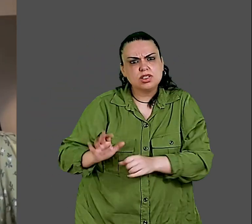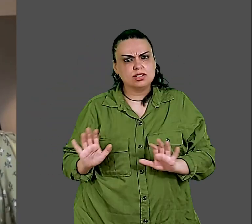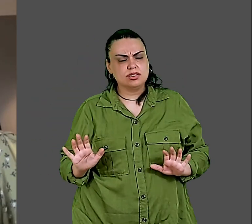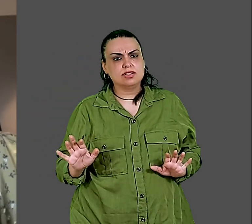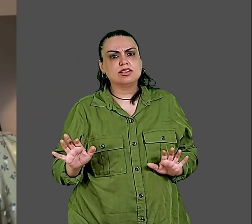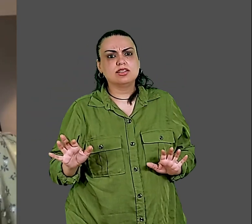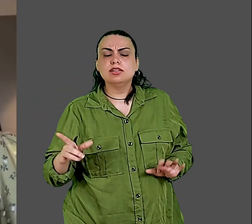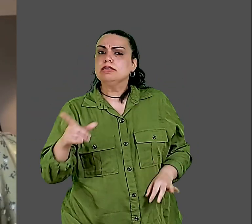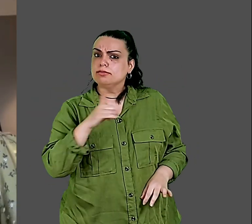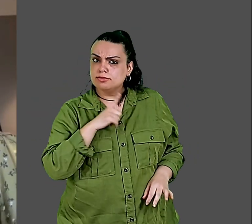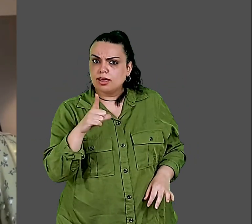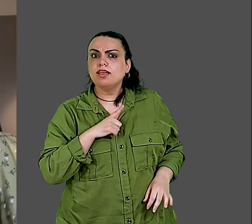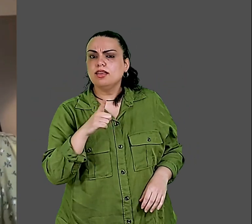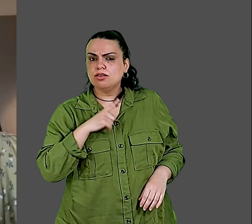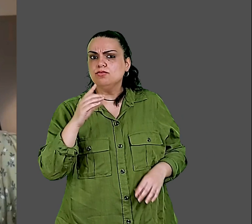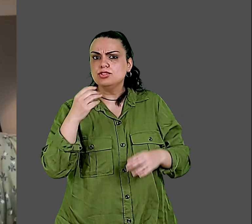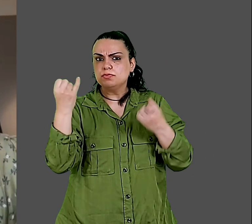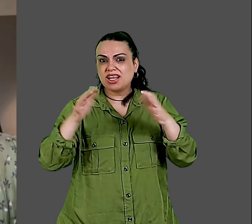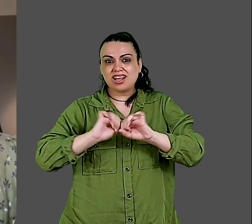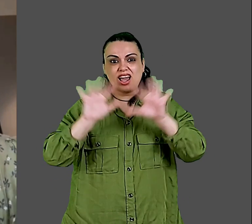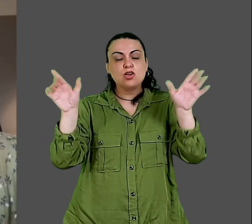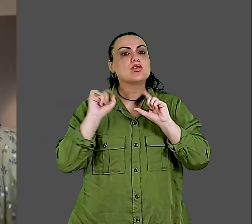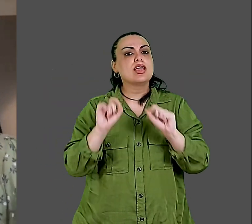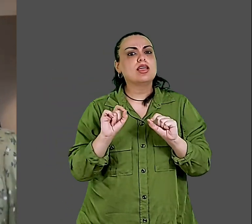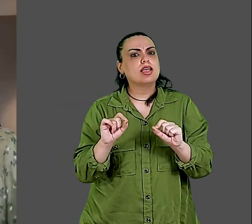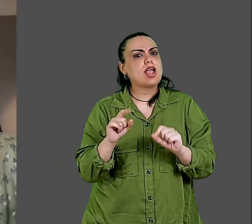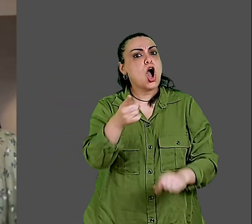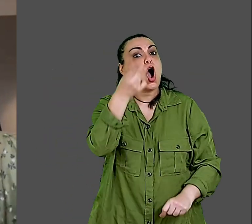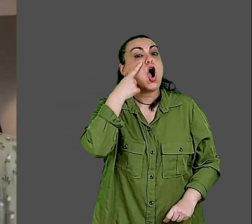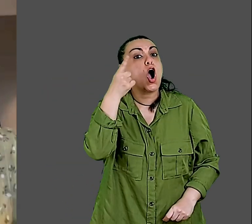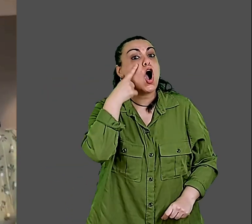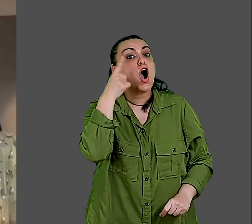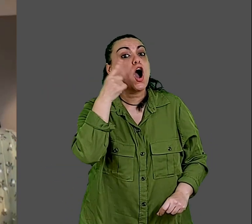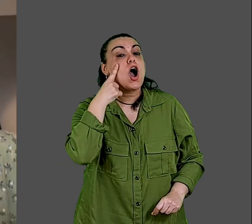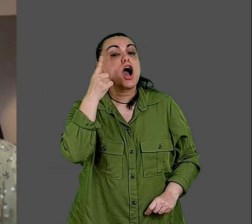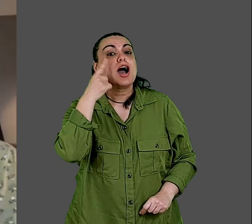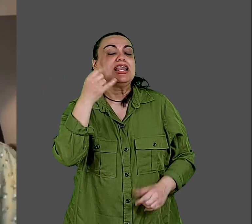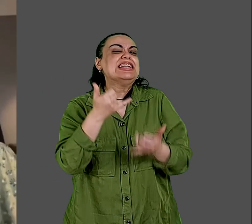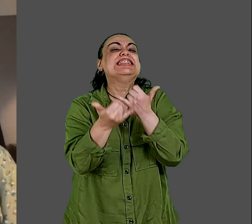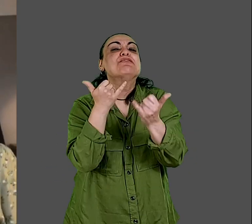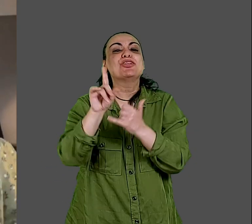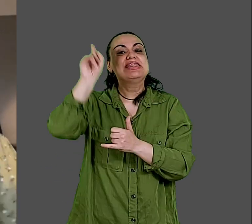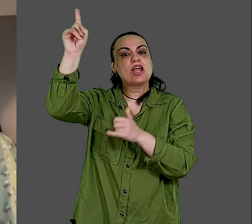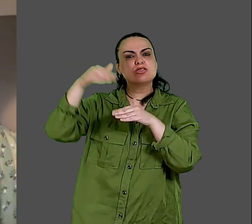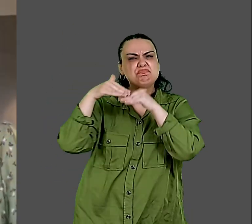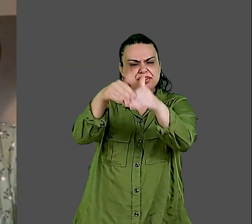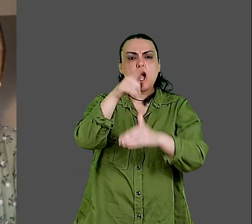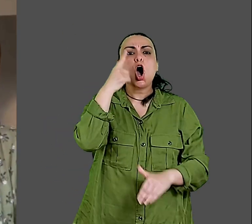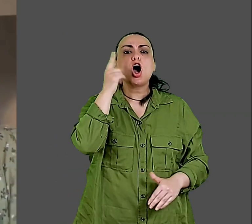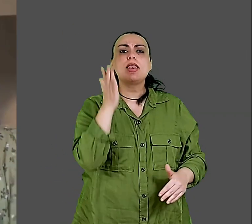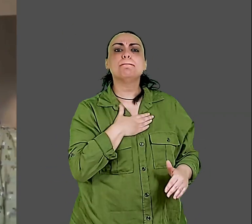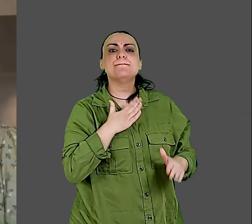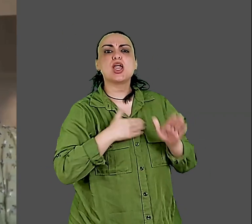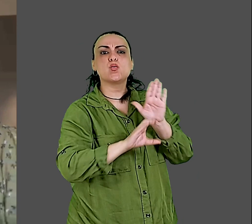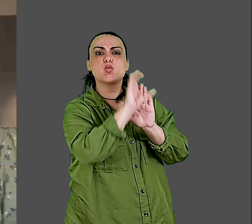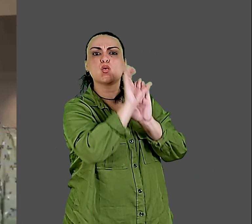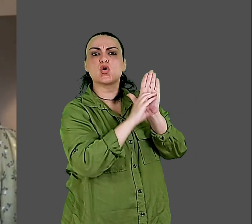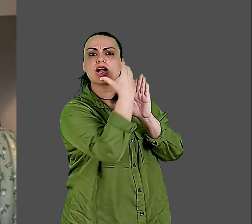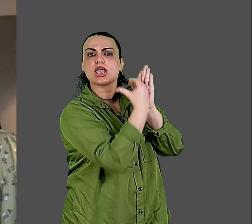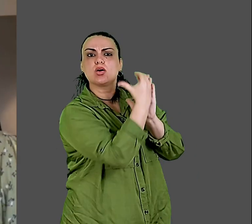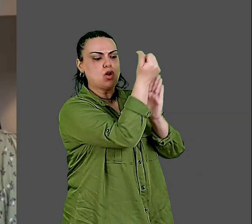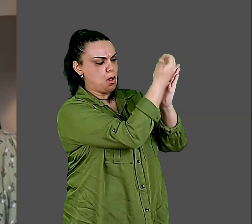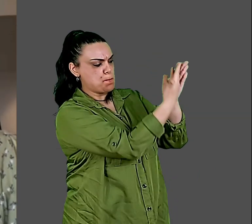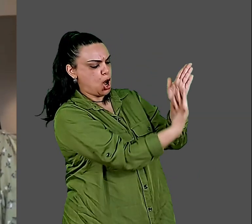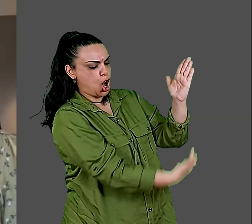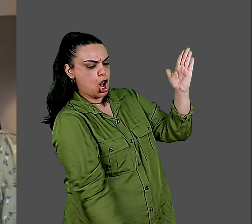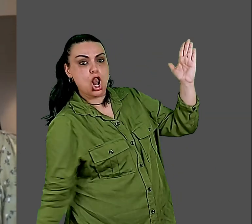da expressão, falando a grosso modo para você entender, Deus está dizendo assim, dá uma olhada no meu currículo, para você entender que o que eu estou te